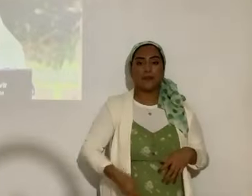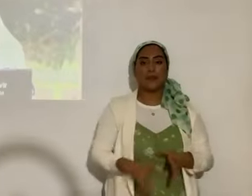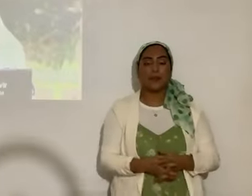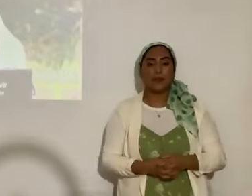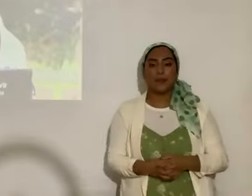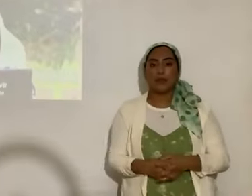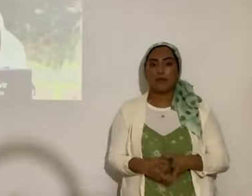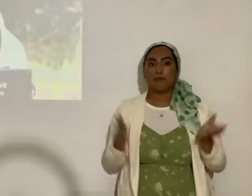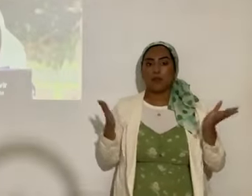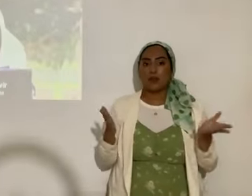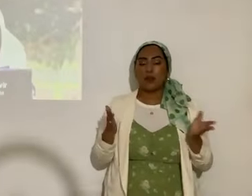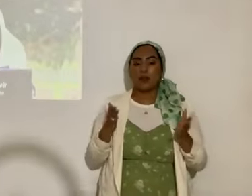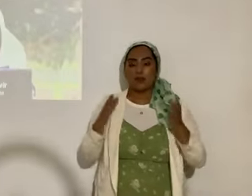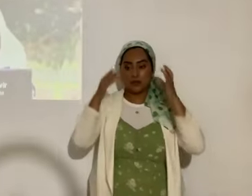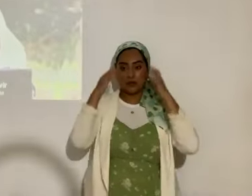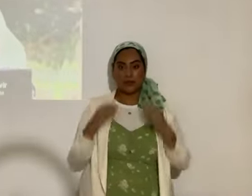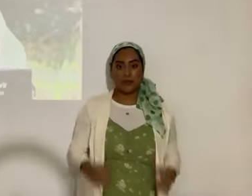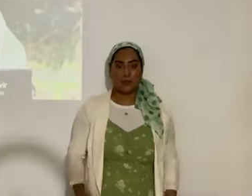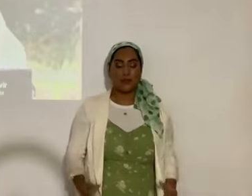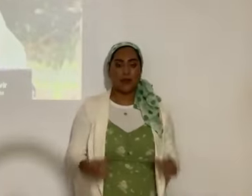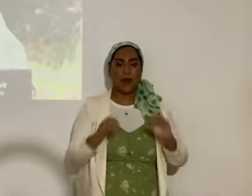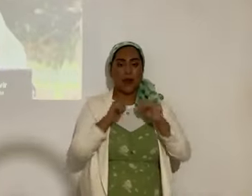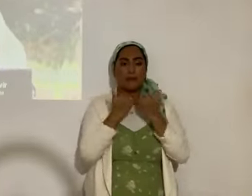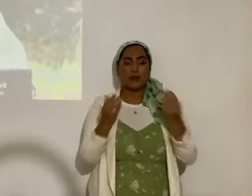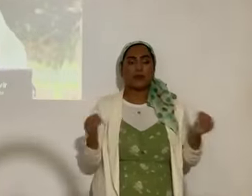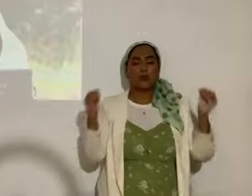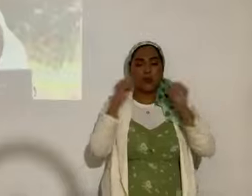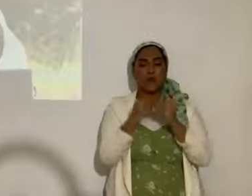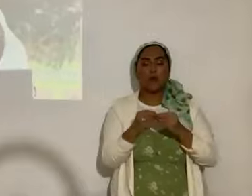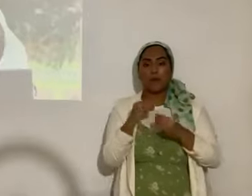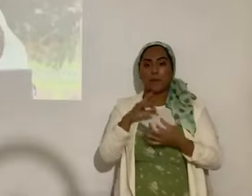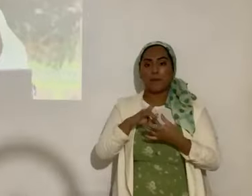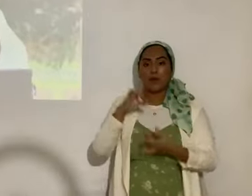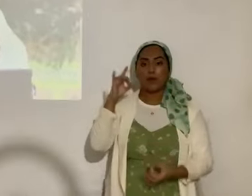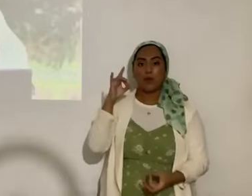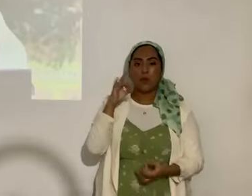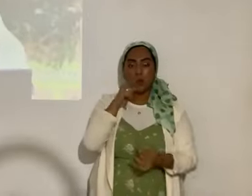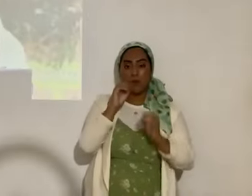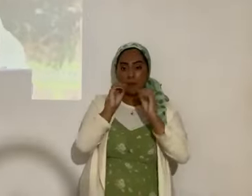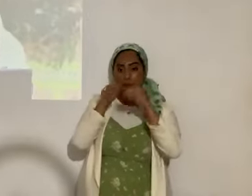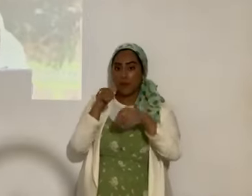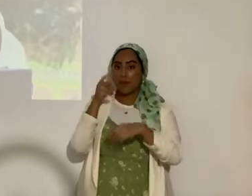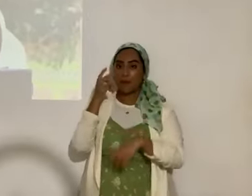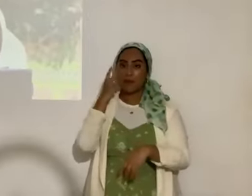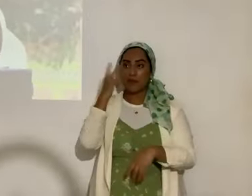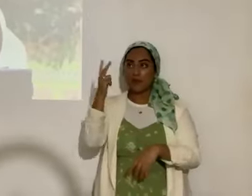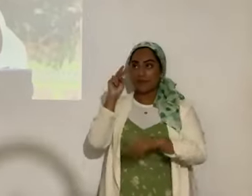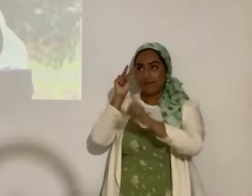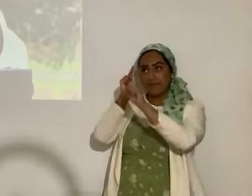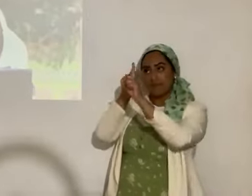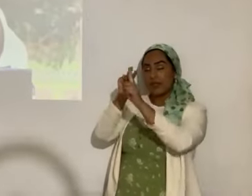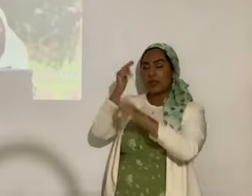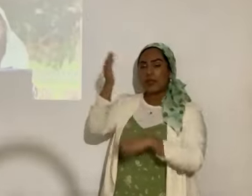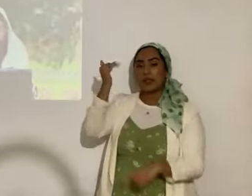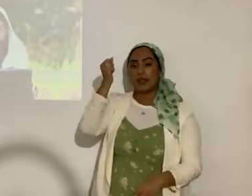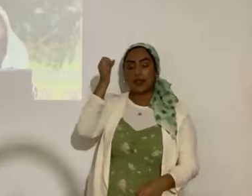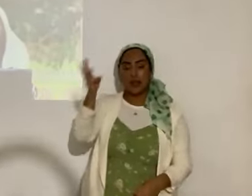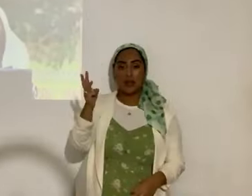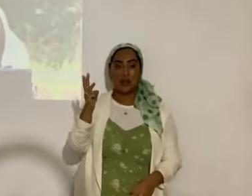y bueno Esto es en lo físico hermanos cuánto más en lo espiritual que has puesto tu mirada en Aleluya